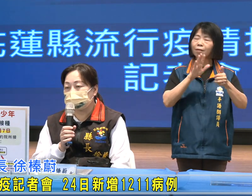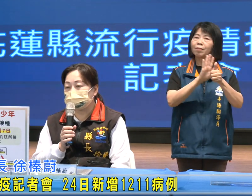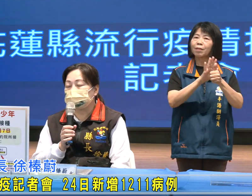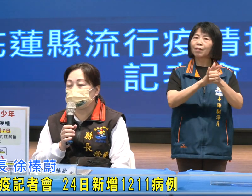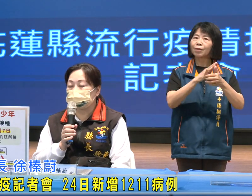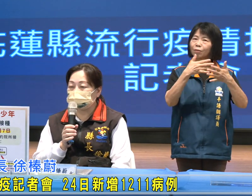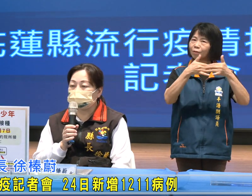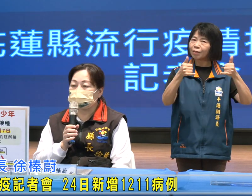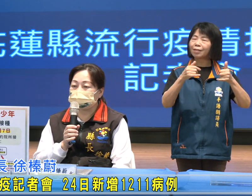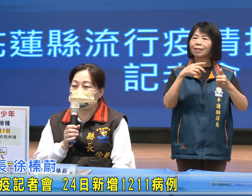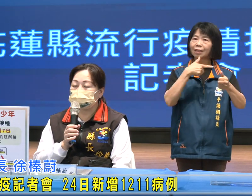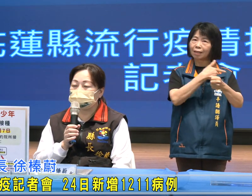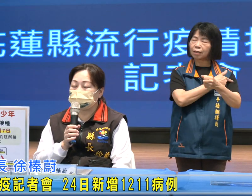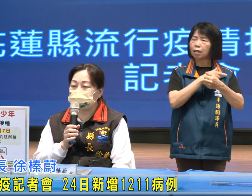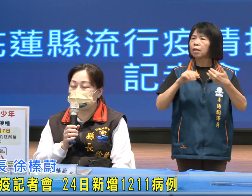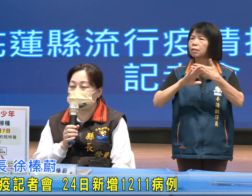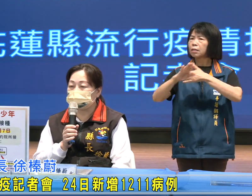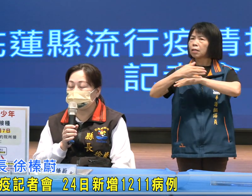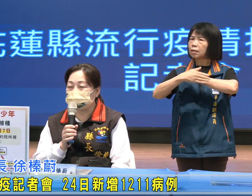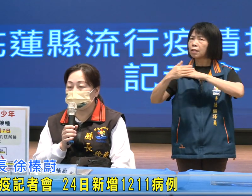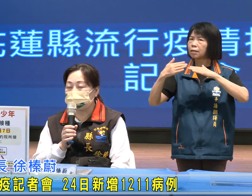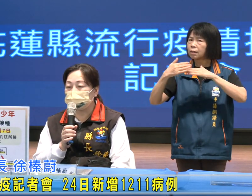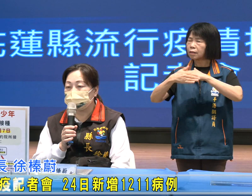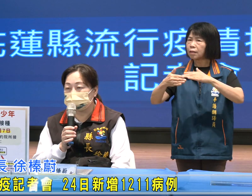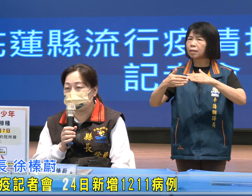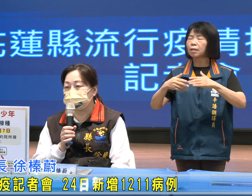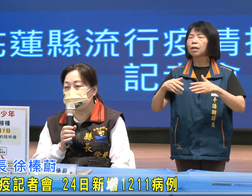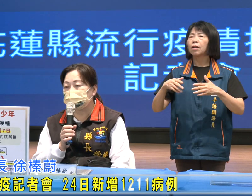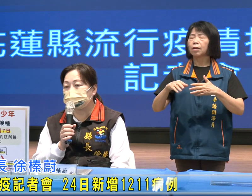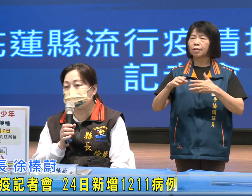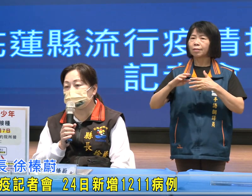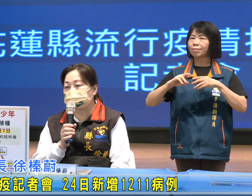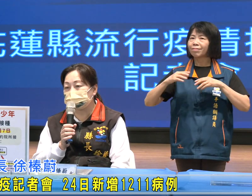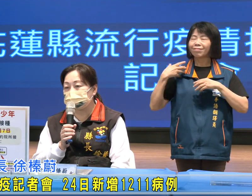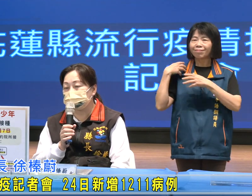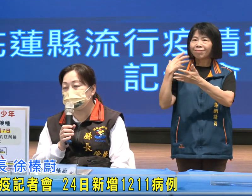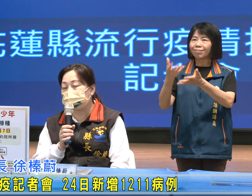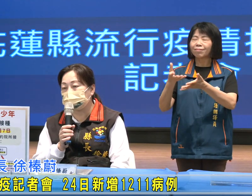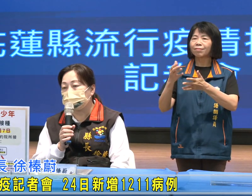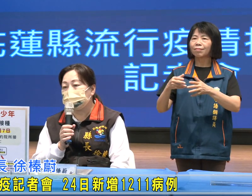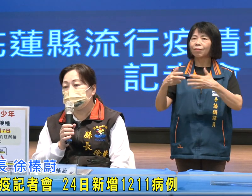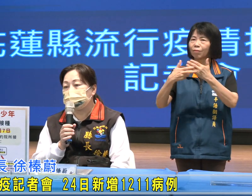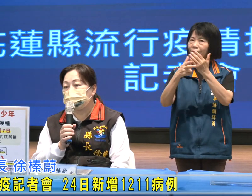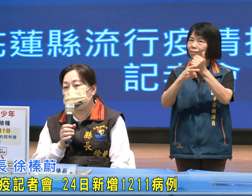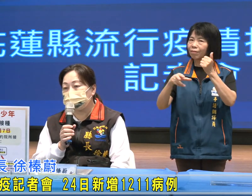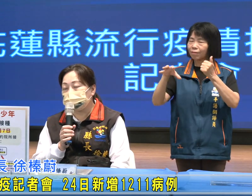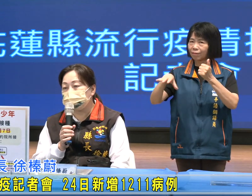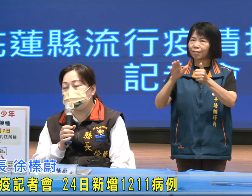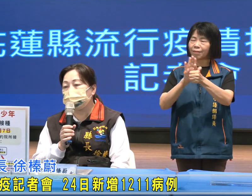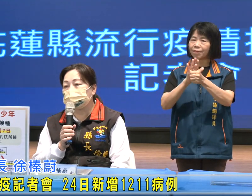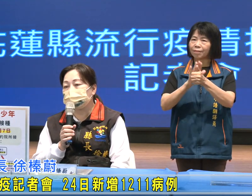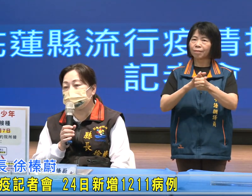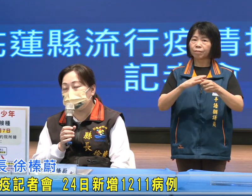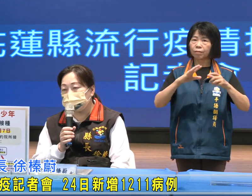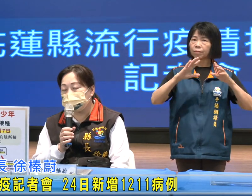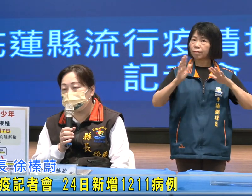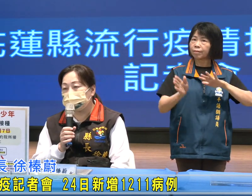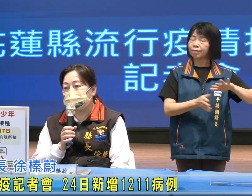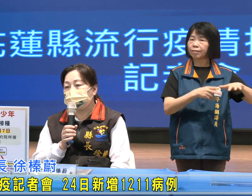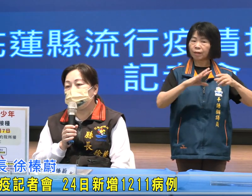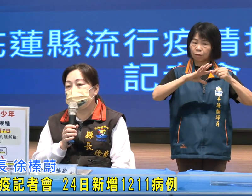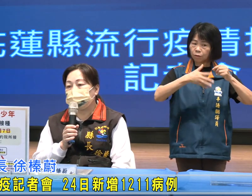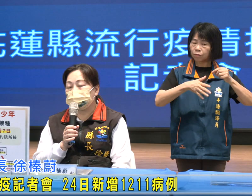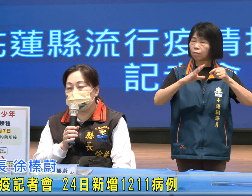施打，那其他乡镇由13乡镇的卫生所来帮大家施打，另外国中和高